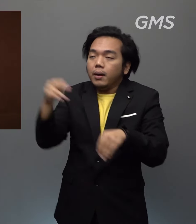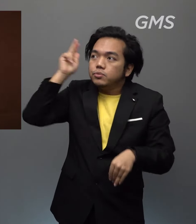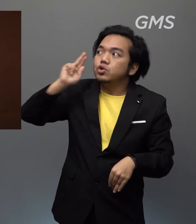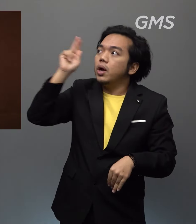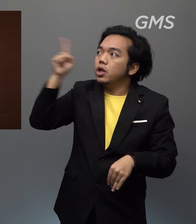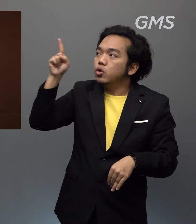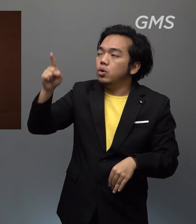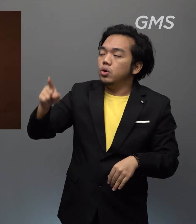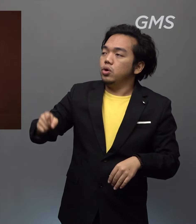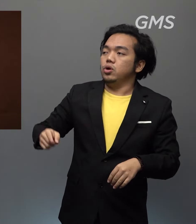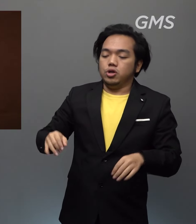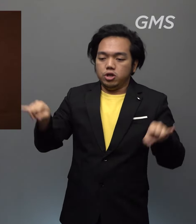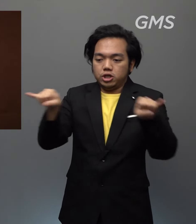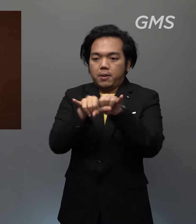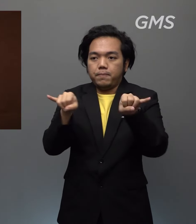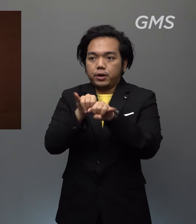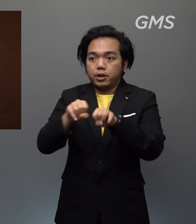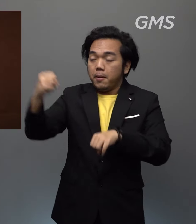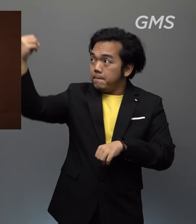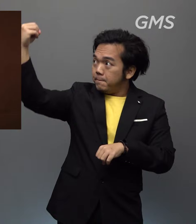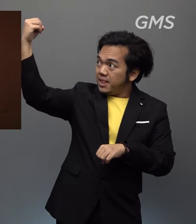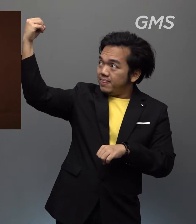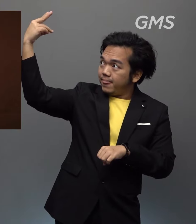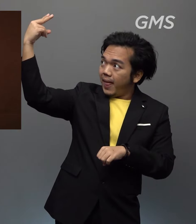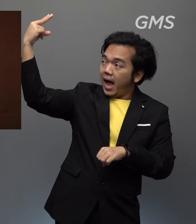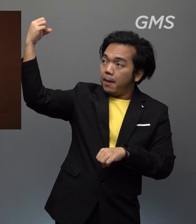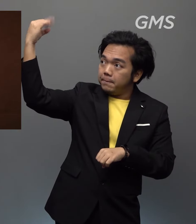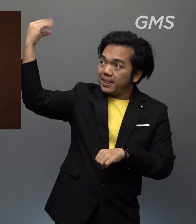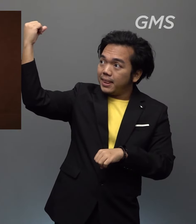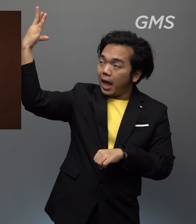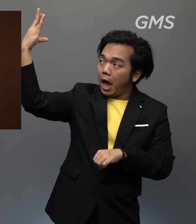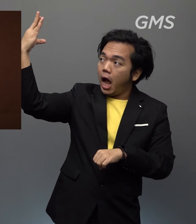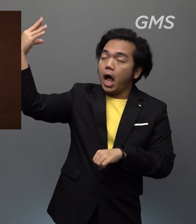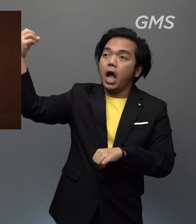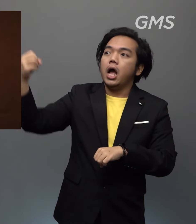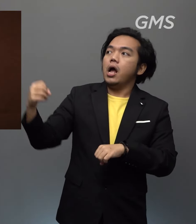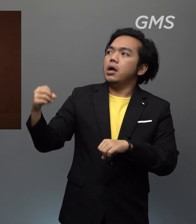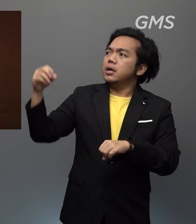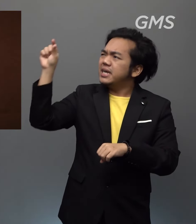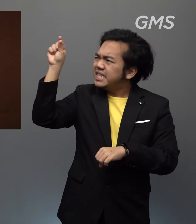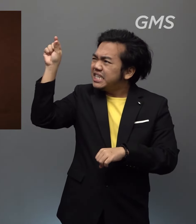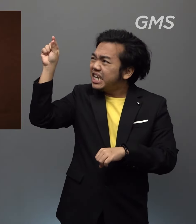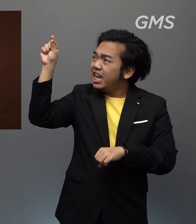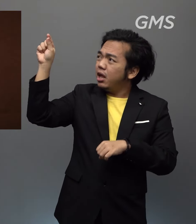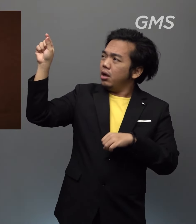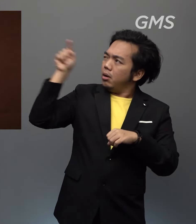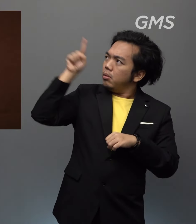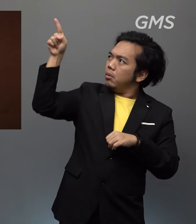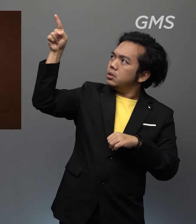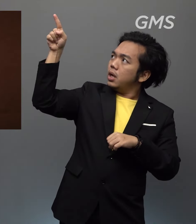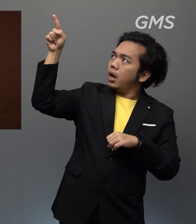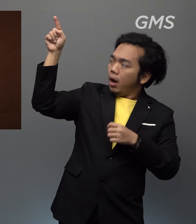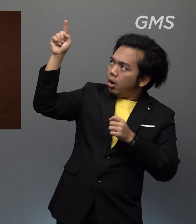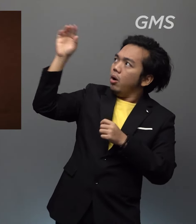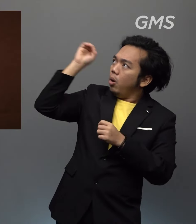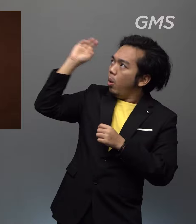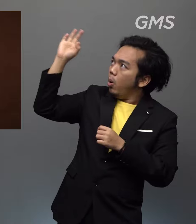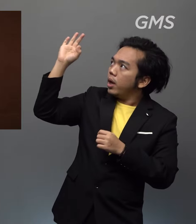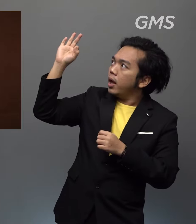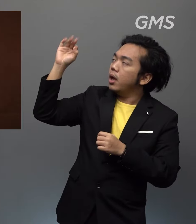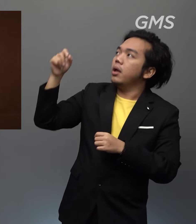majus untuk ketemu dengan janji yang diberikan, yaitu Yesus Juru Selamat yang lahir ke dunia. Sekalipun